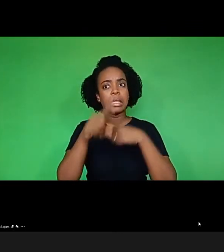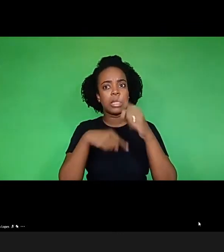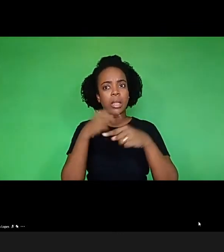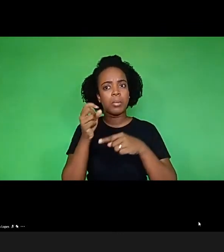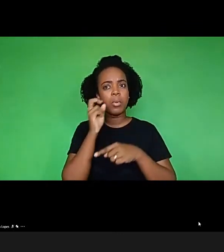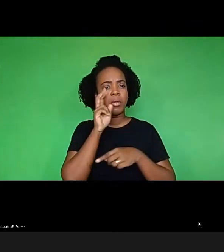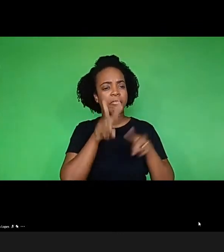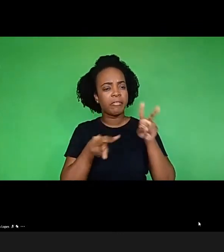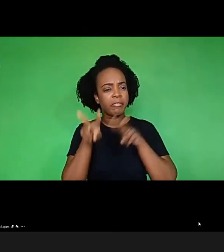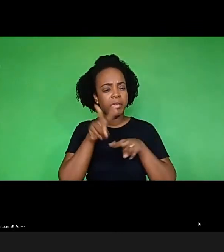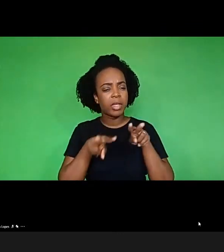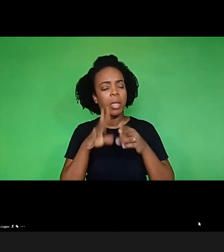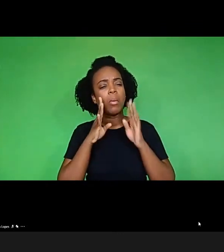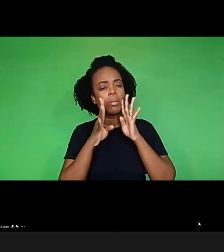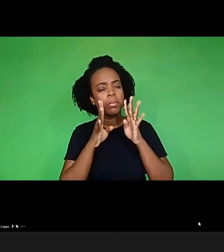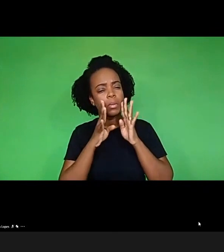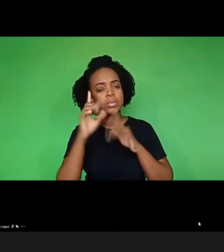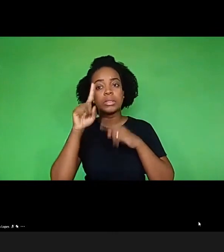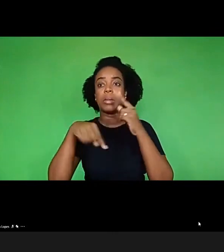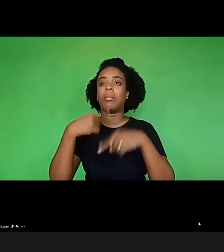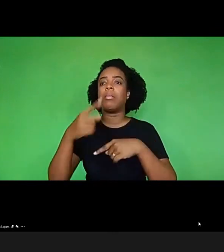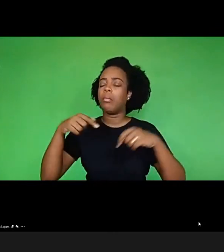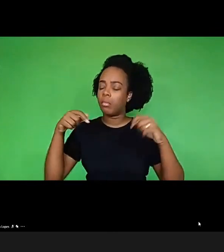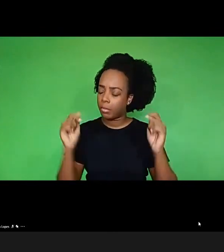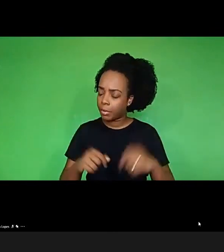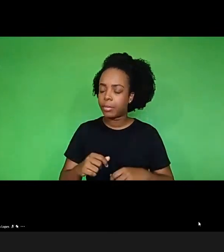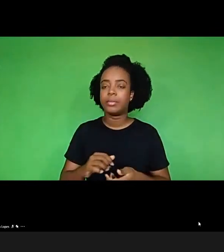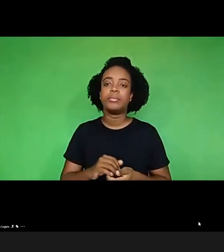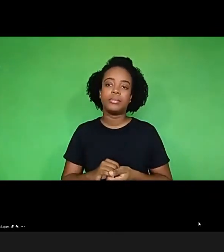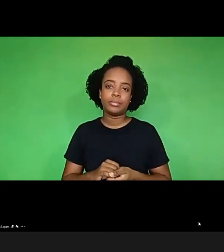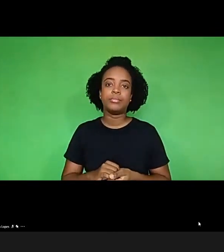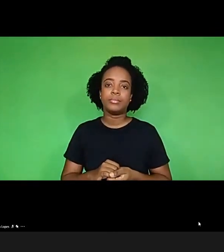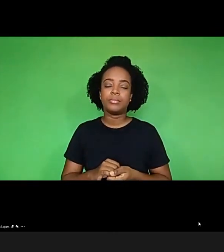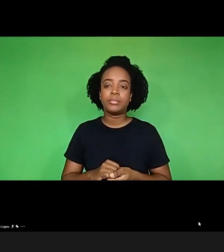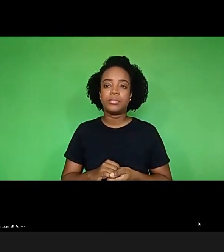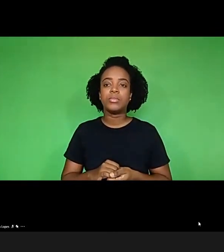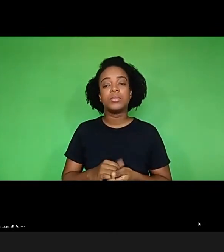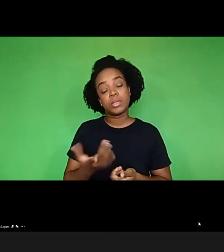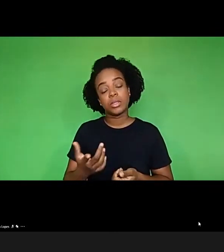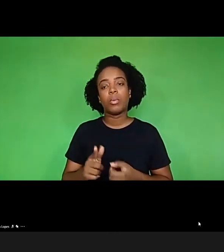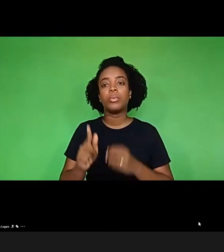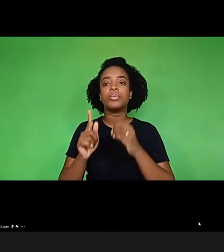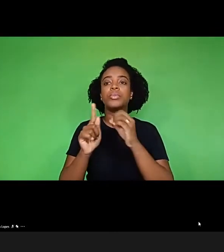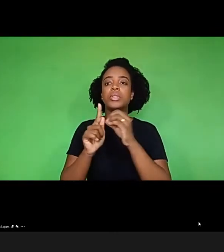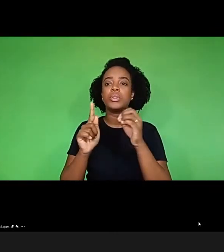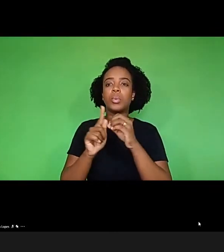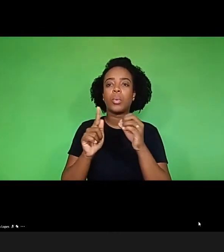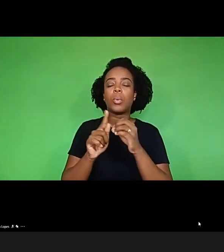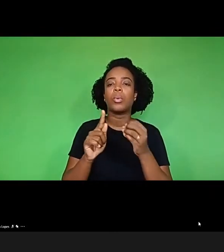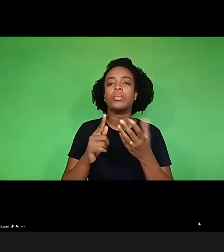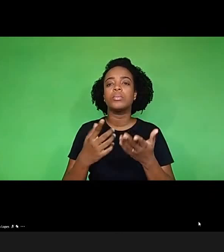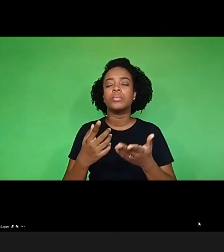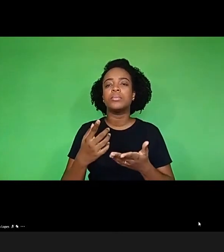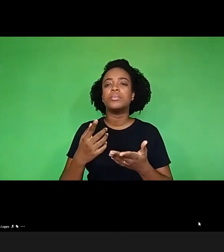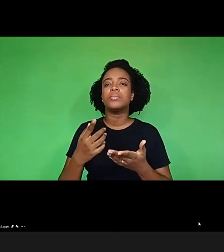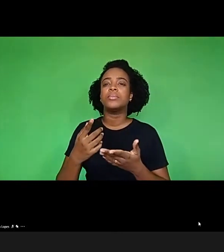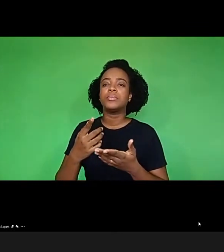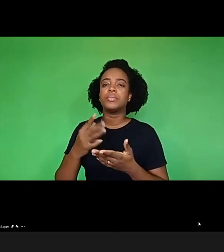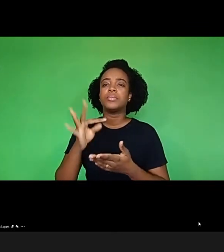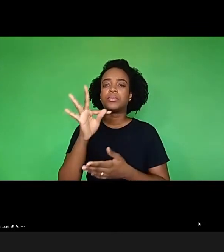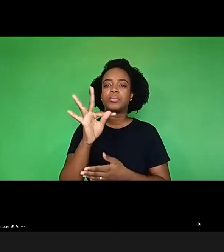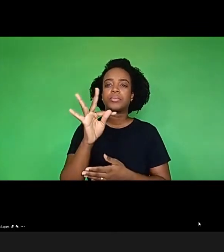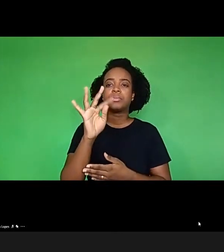possível de ser feito utilizando esse Microsoft Teams. Então, a ideia dele é que a gente use para